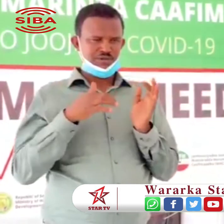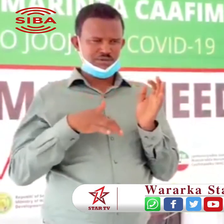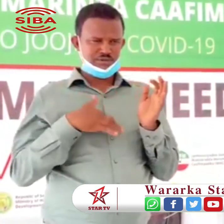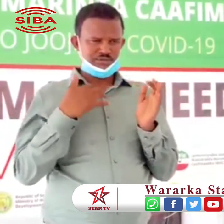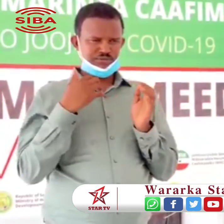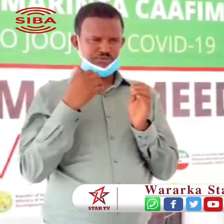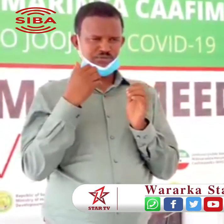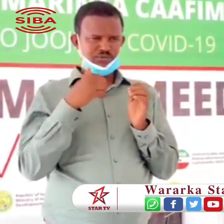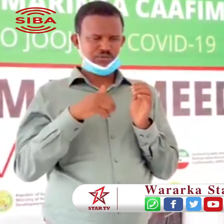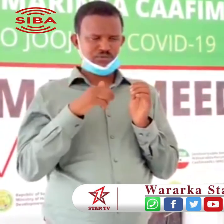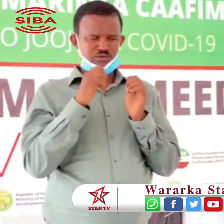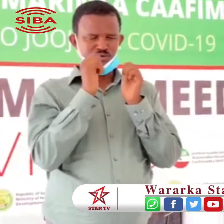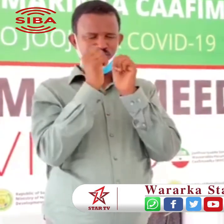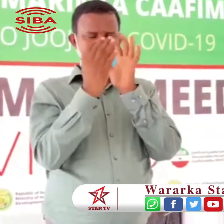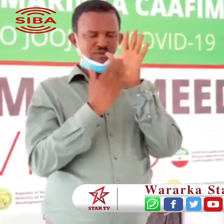waa 19 qof.